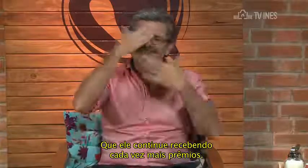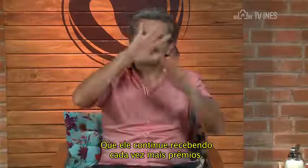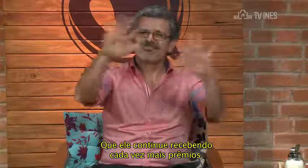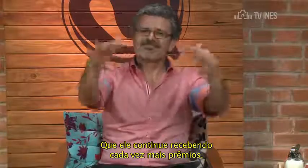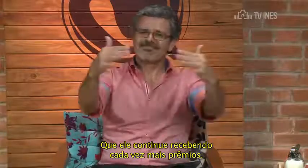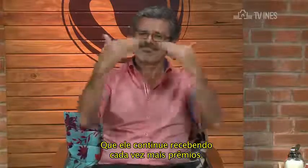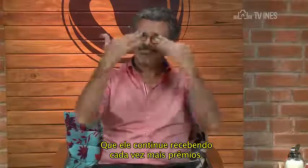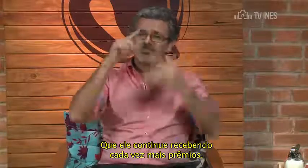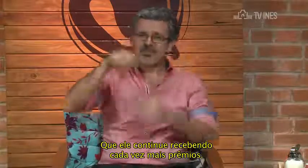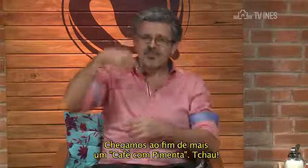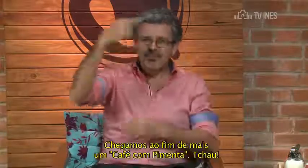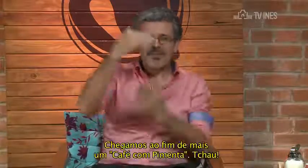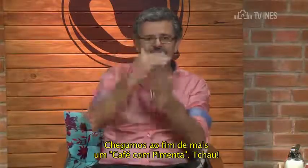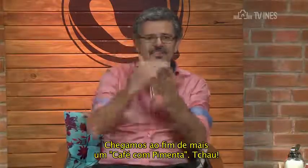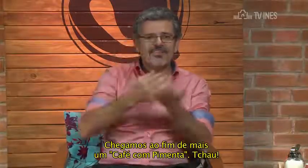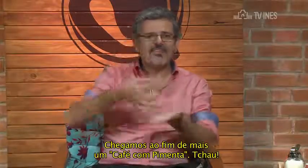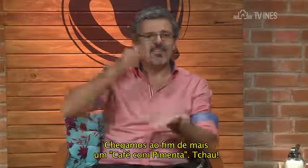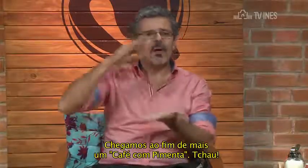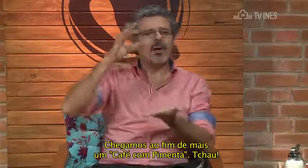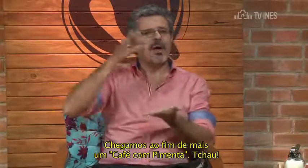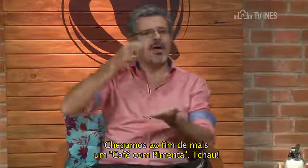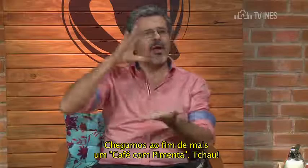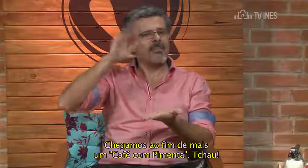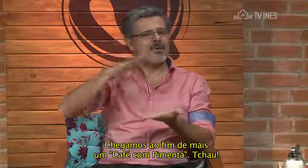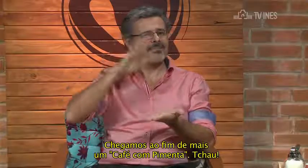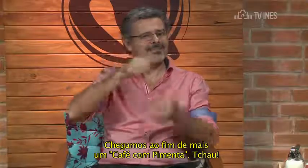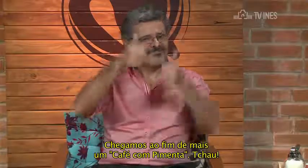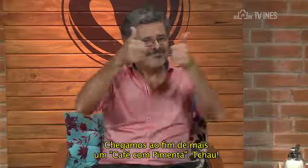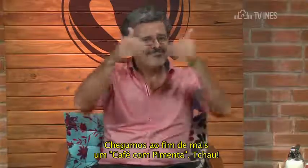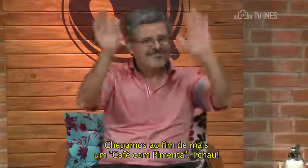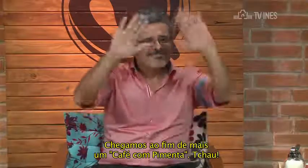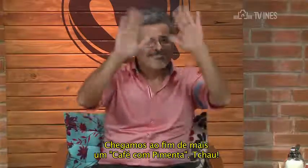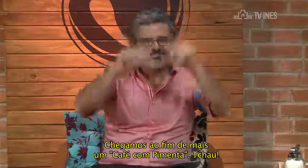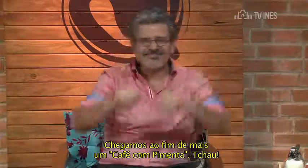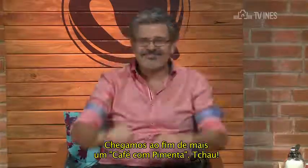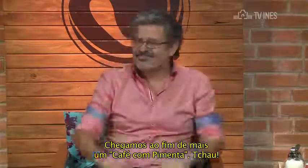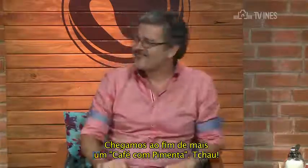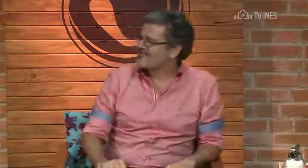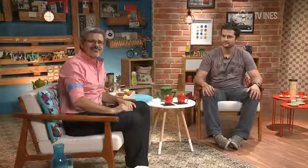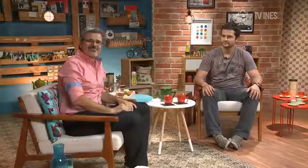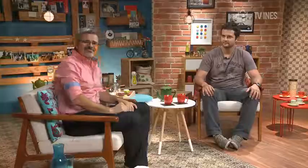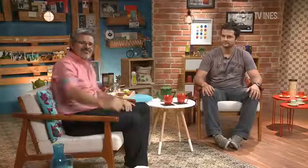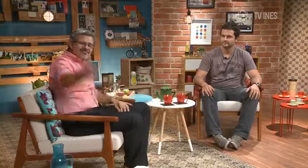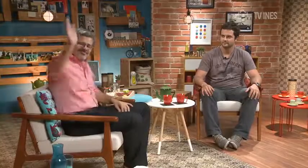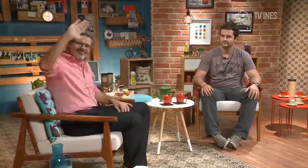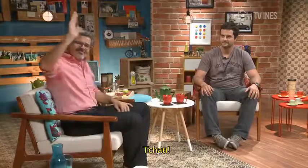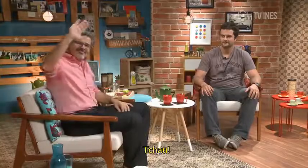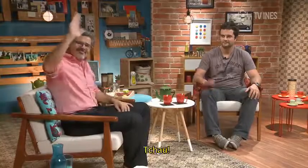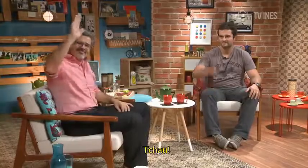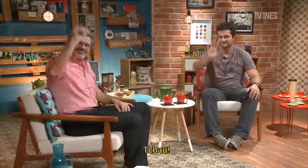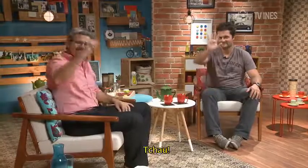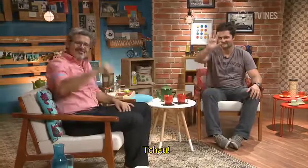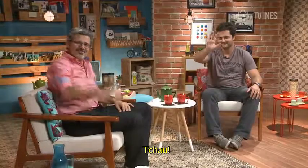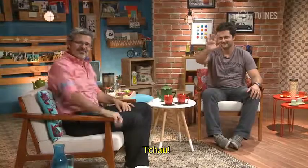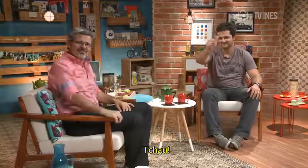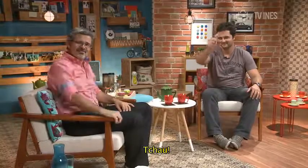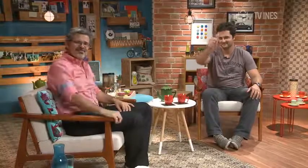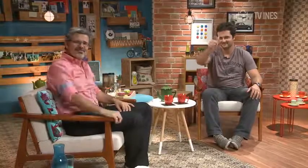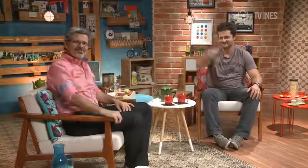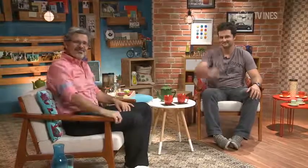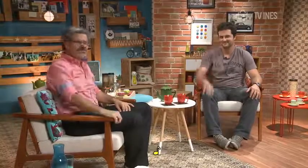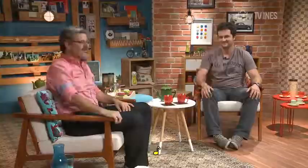prêmios. Chegamos ao fim de mais um Café com Pimenta. Tchau! Tchau!